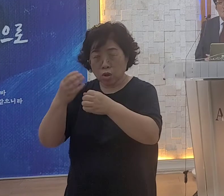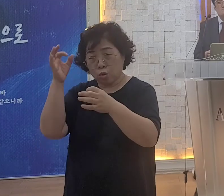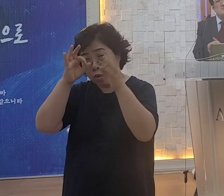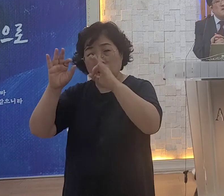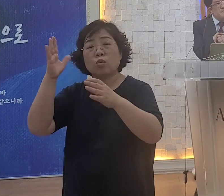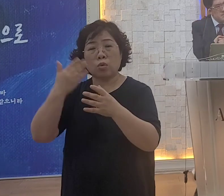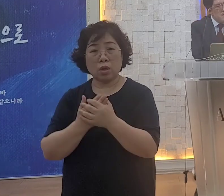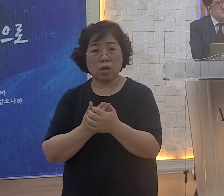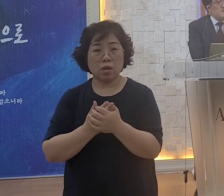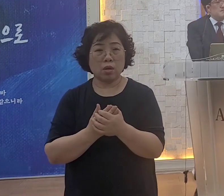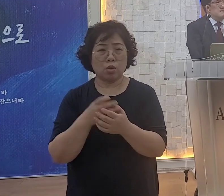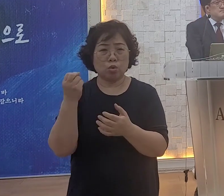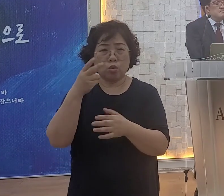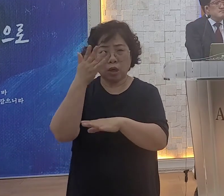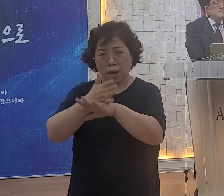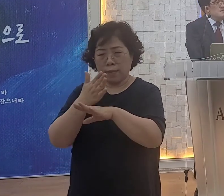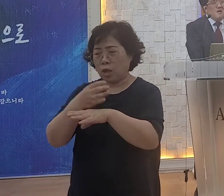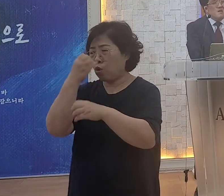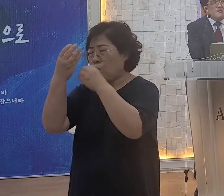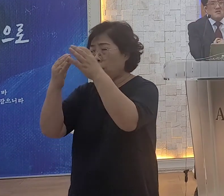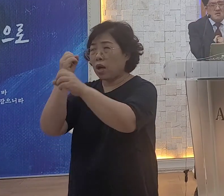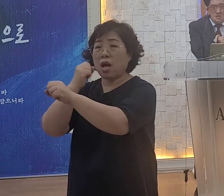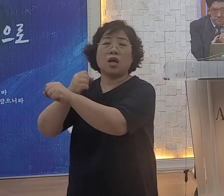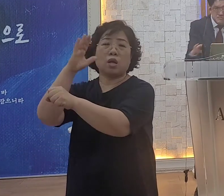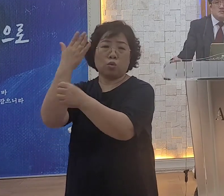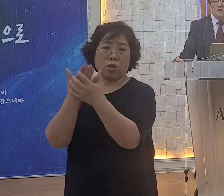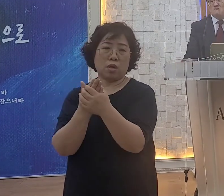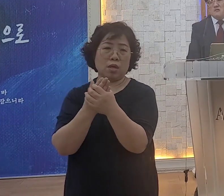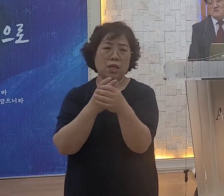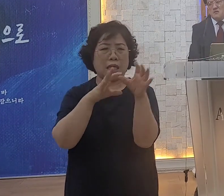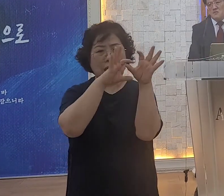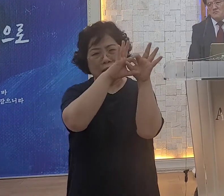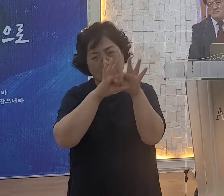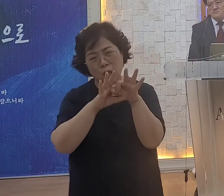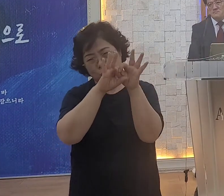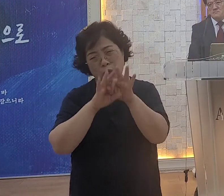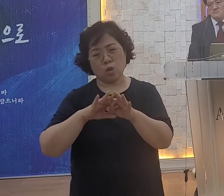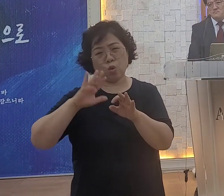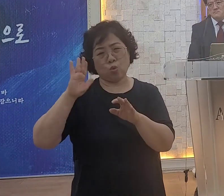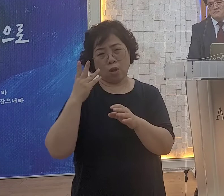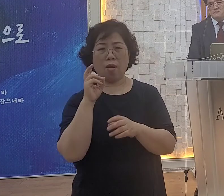또 주님 감사합니다, 이 말이 아마 끊임없이 나오지 않을까